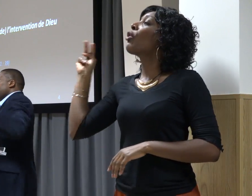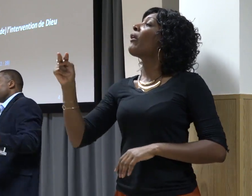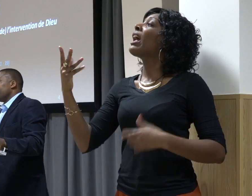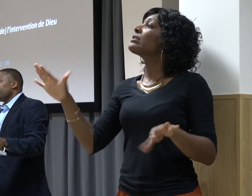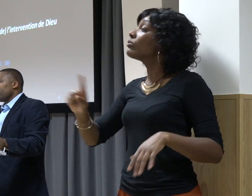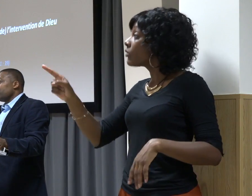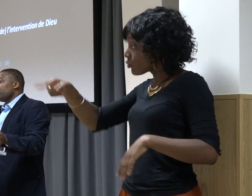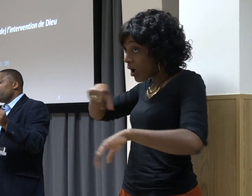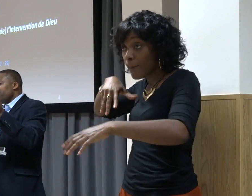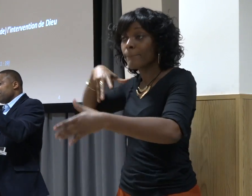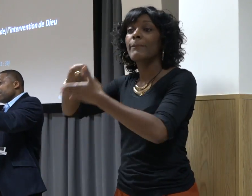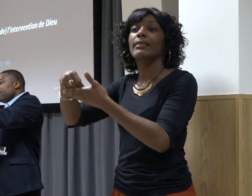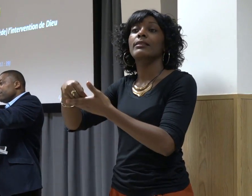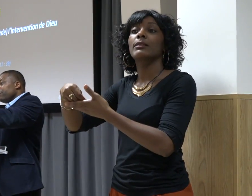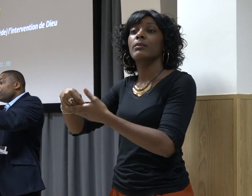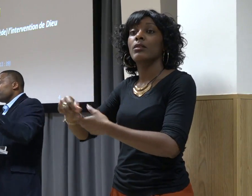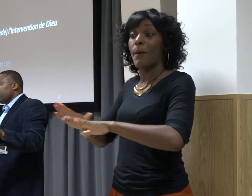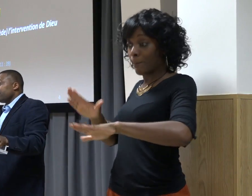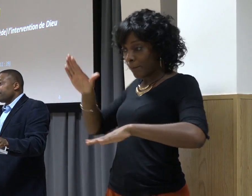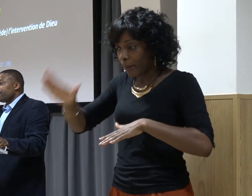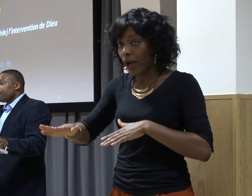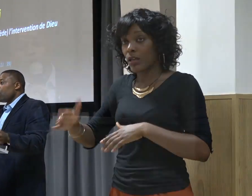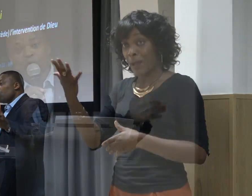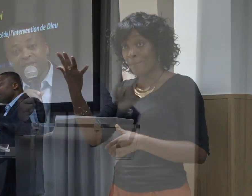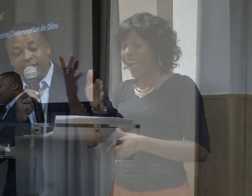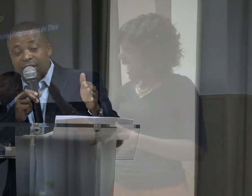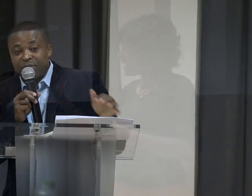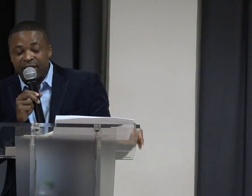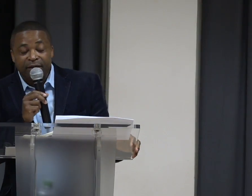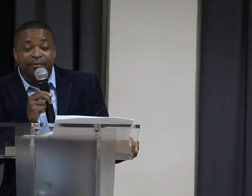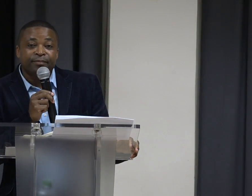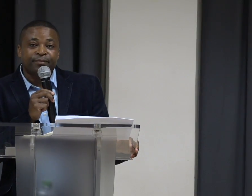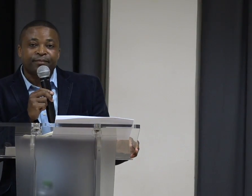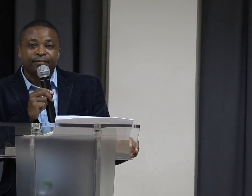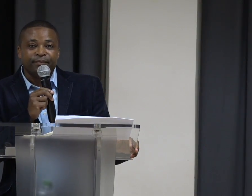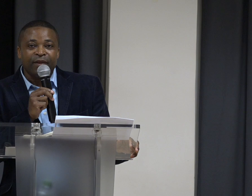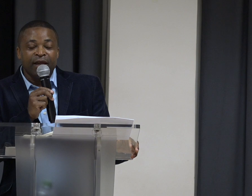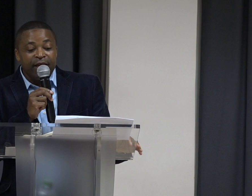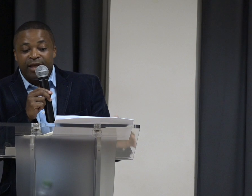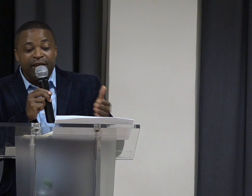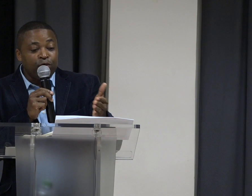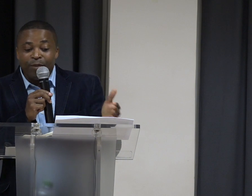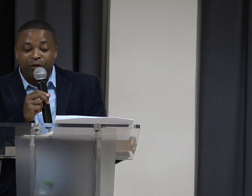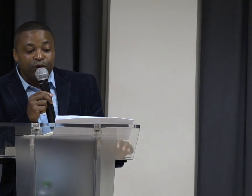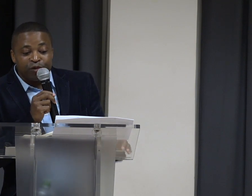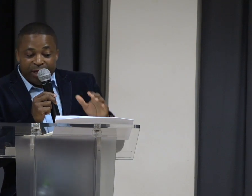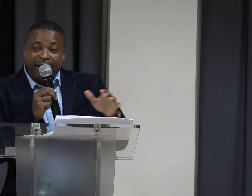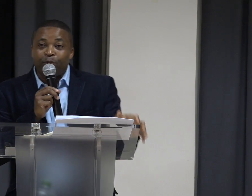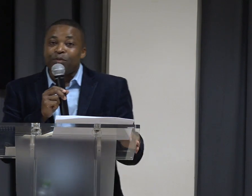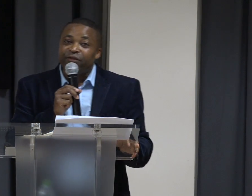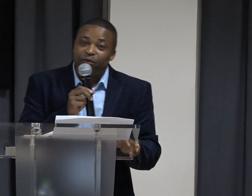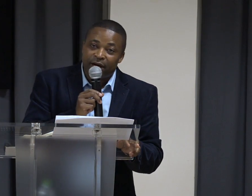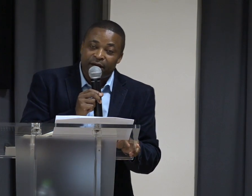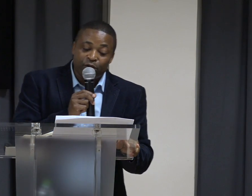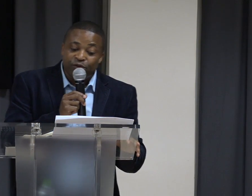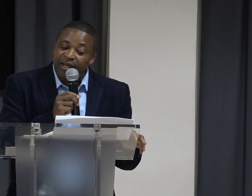loin. Je veux que vous mettiez votre main. Ôtez la pierre. Et nous remarquons que ce n'est pas la